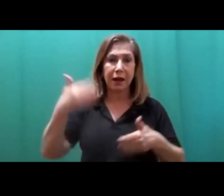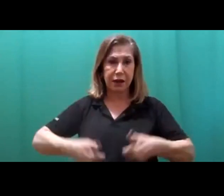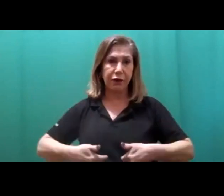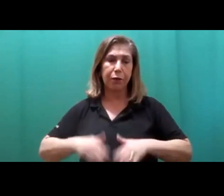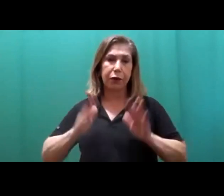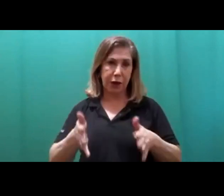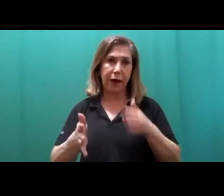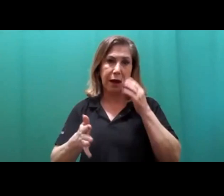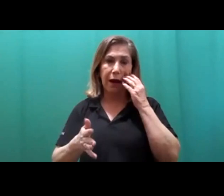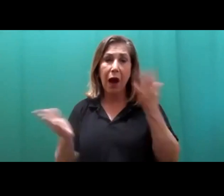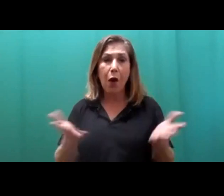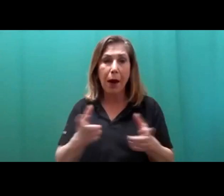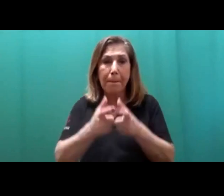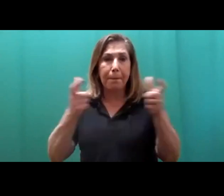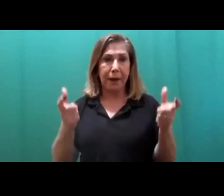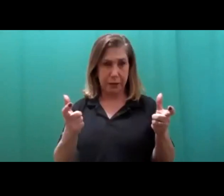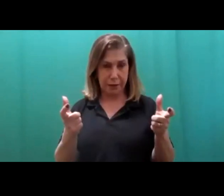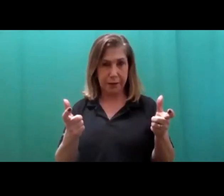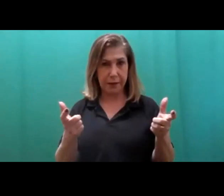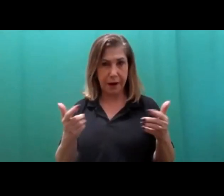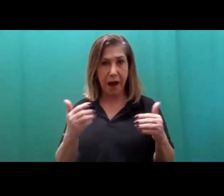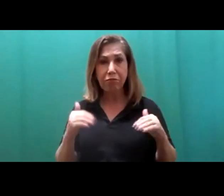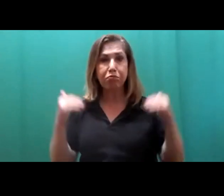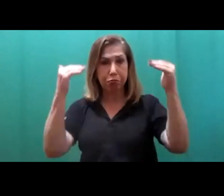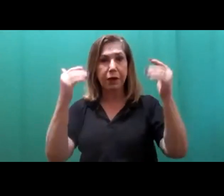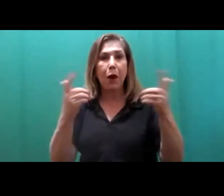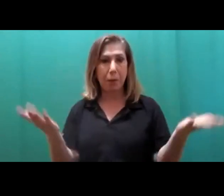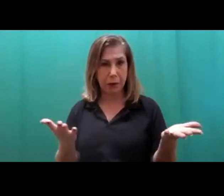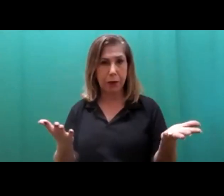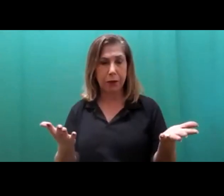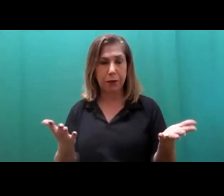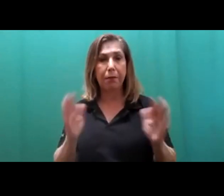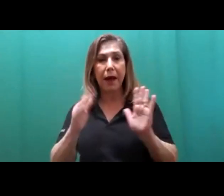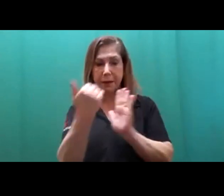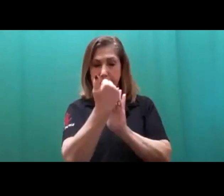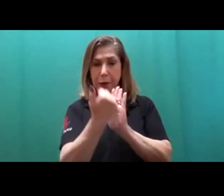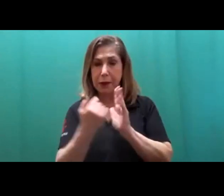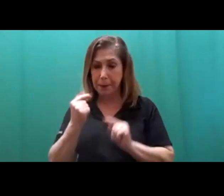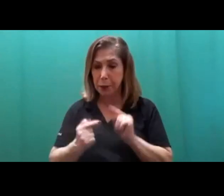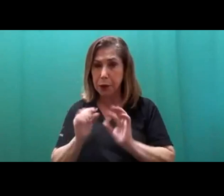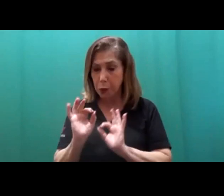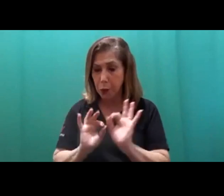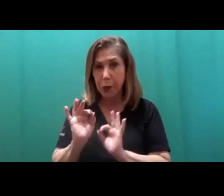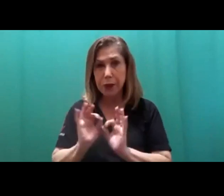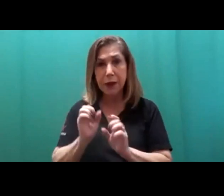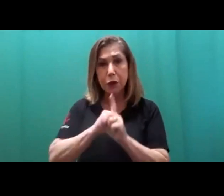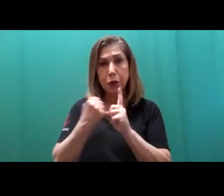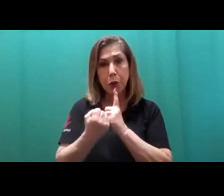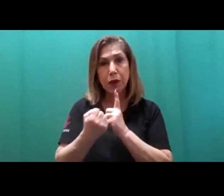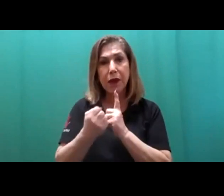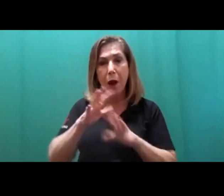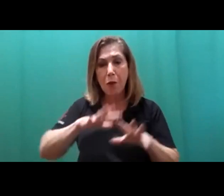ter retrocedido, ela pode avançar, mas conforme os processos políticos de organização social, impacto